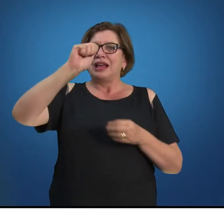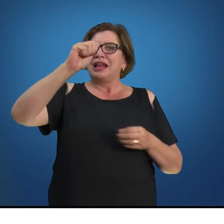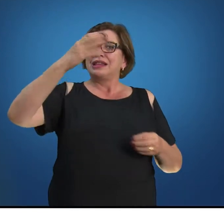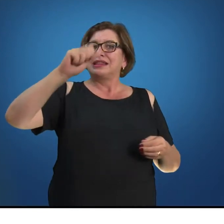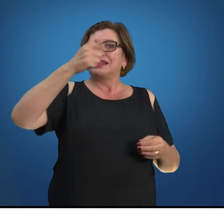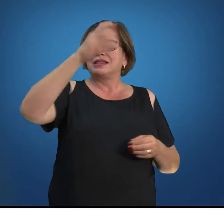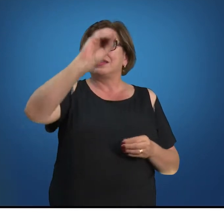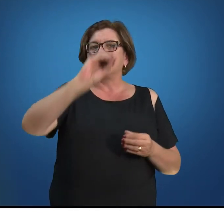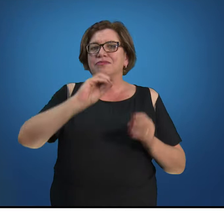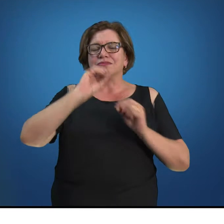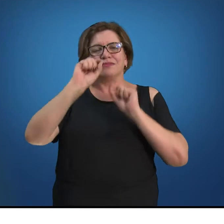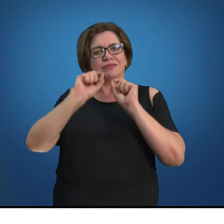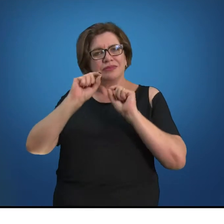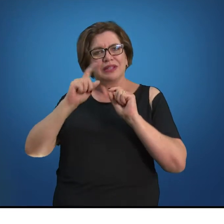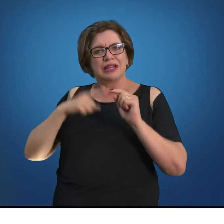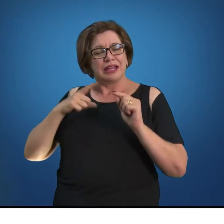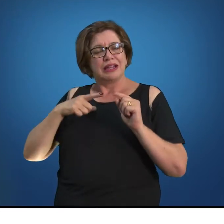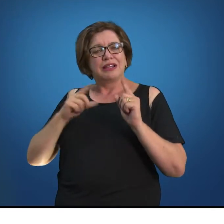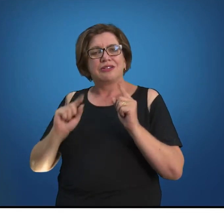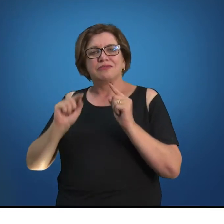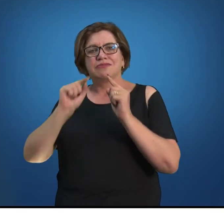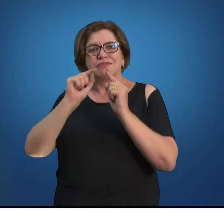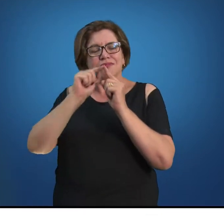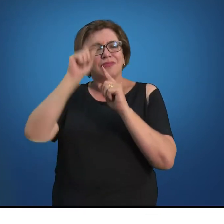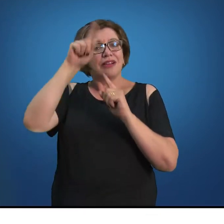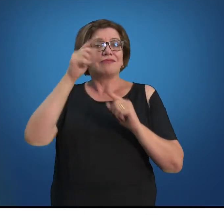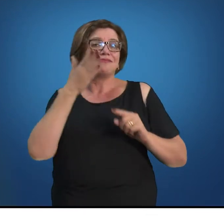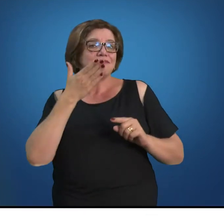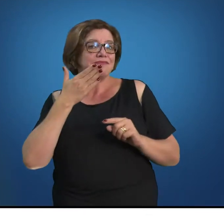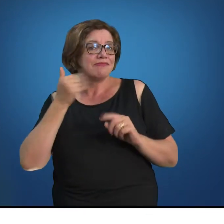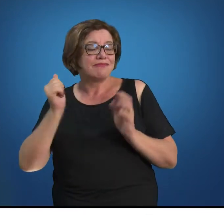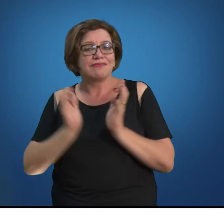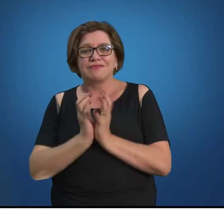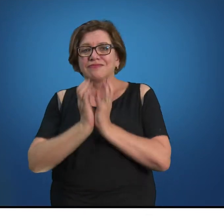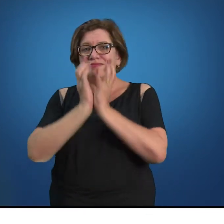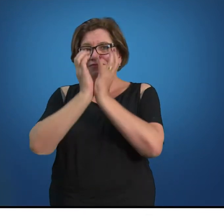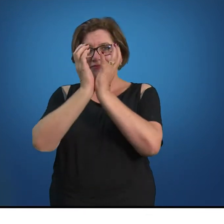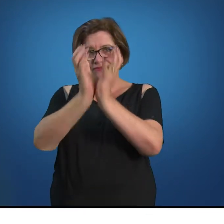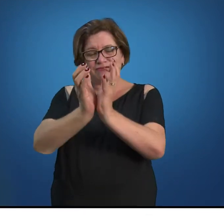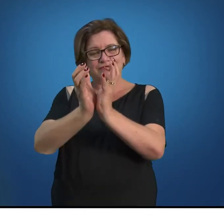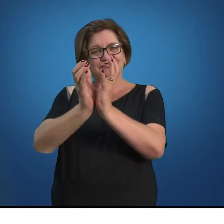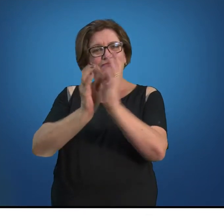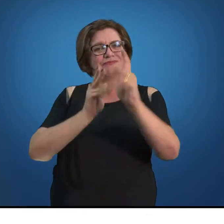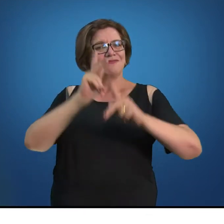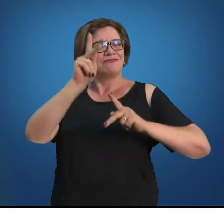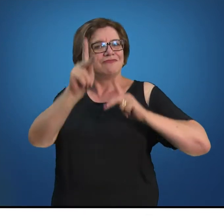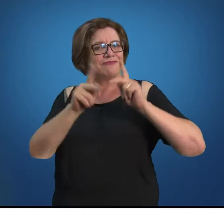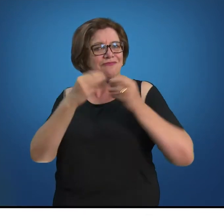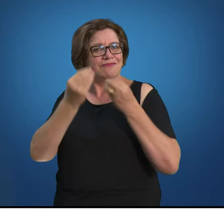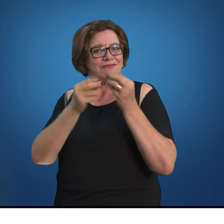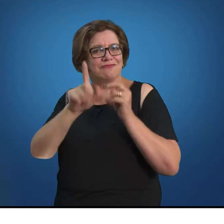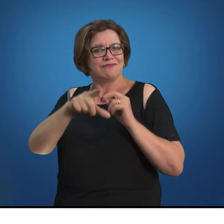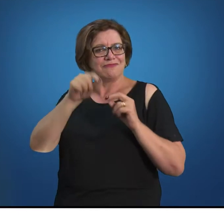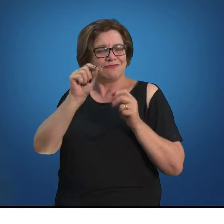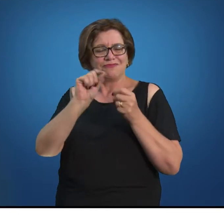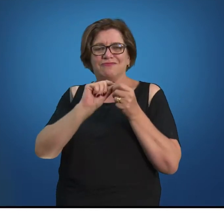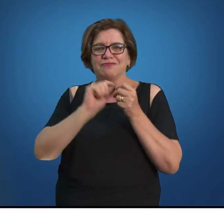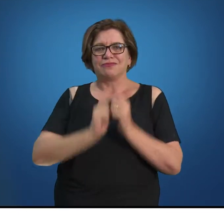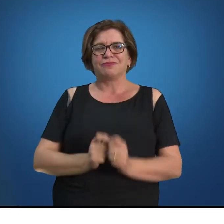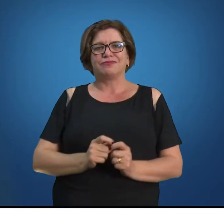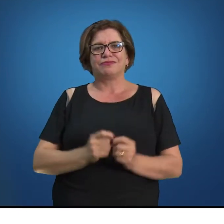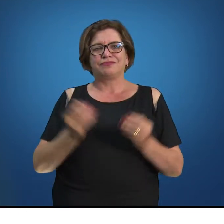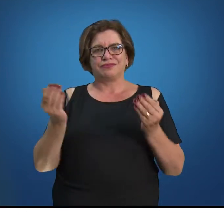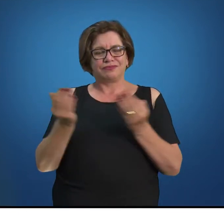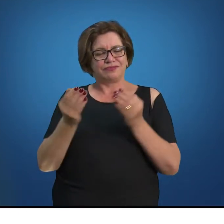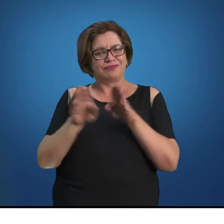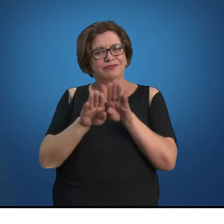visa também facilitar a participação da população na tomada de decisões. E aqui